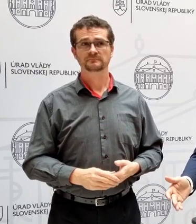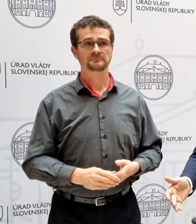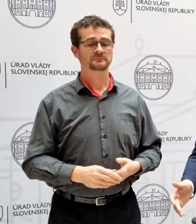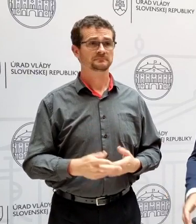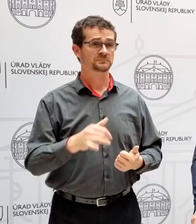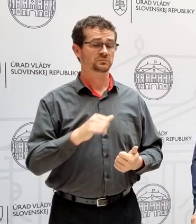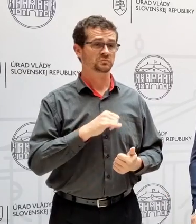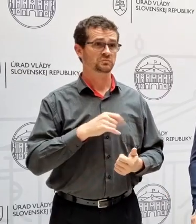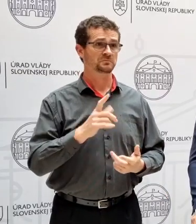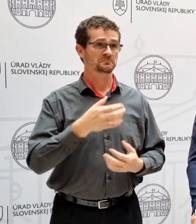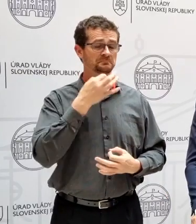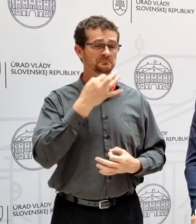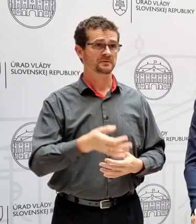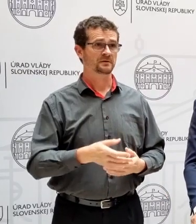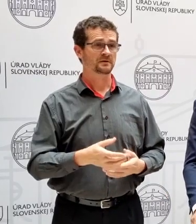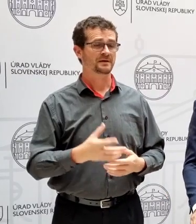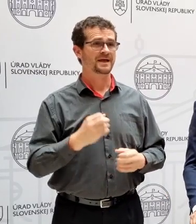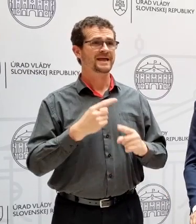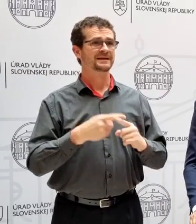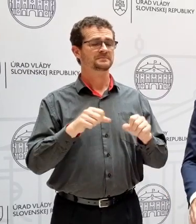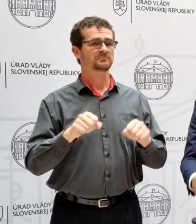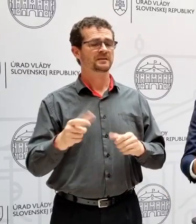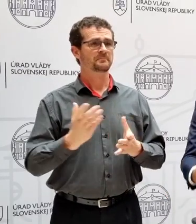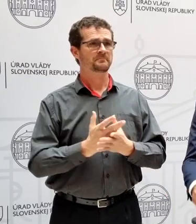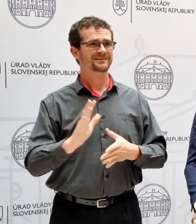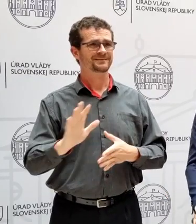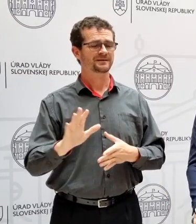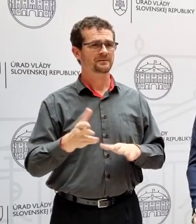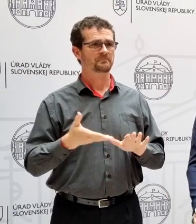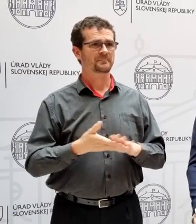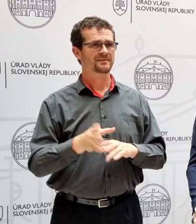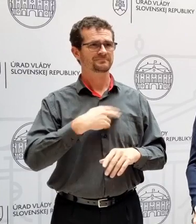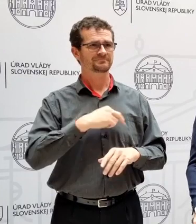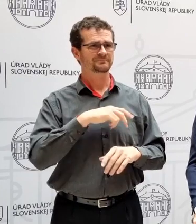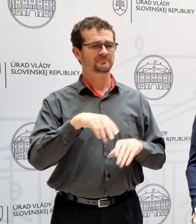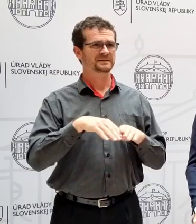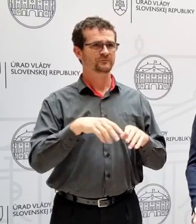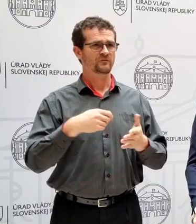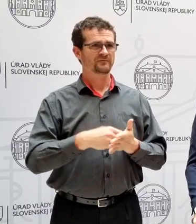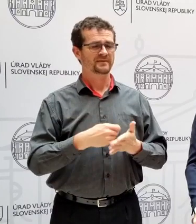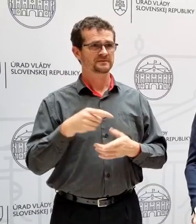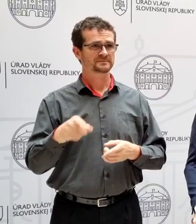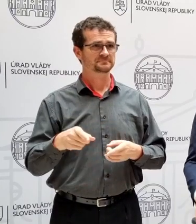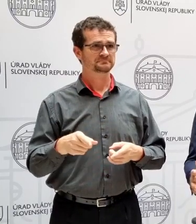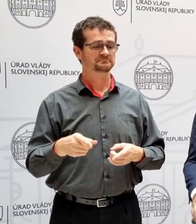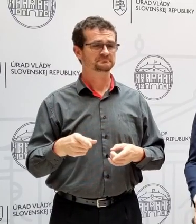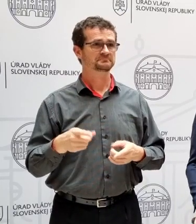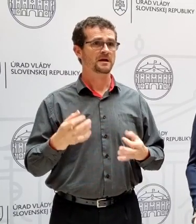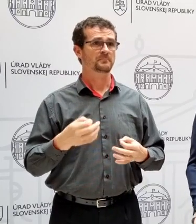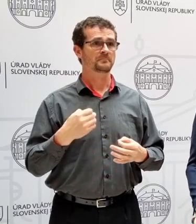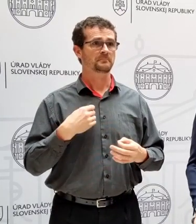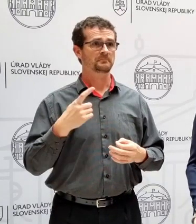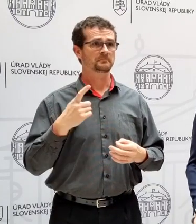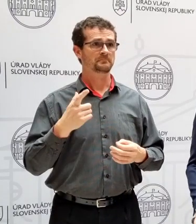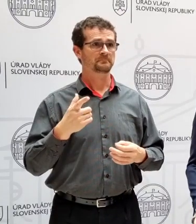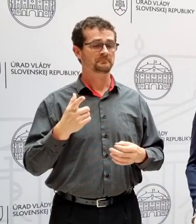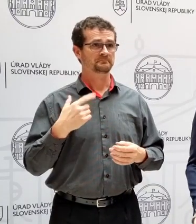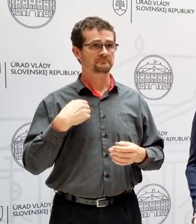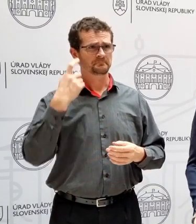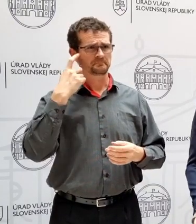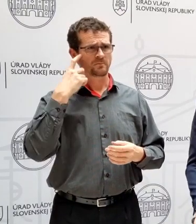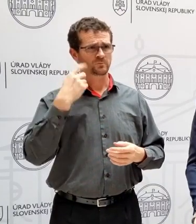zaujímavá. Budem sa pýtať. Exim banka patrí kompetenčne pod ministerstvo financií. Minimálne som mohol o tom,